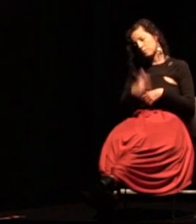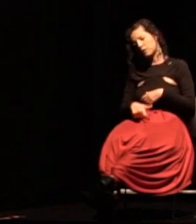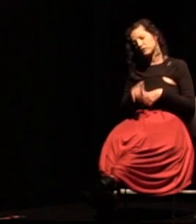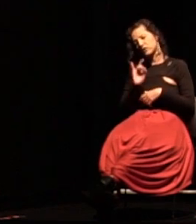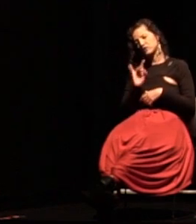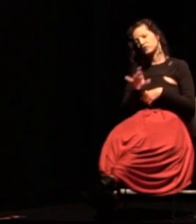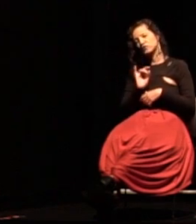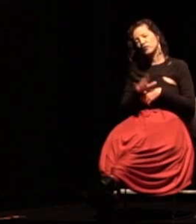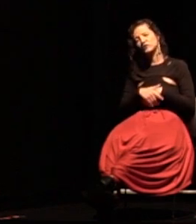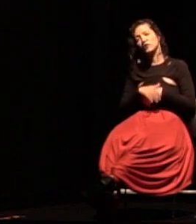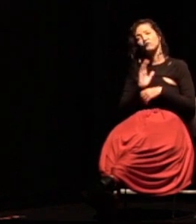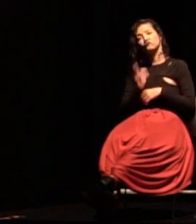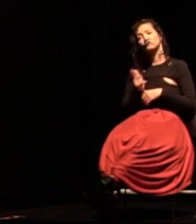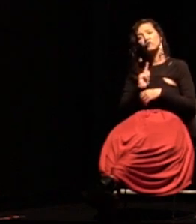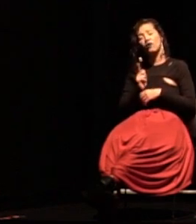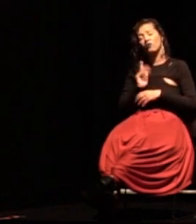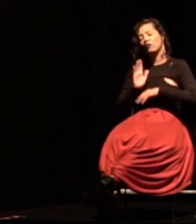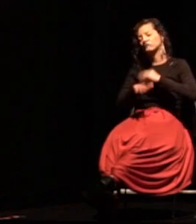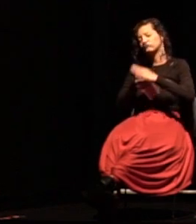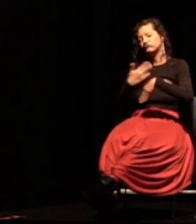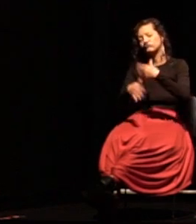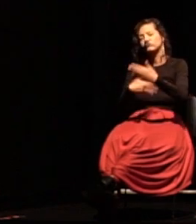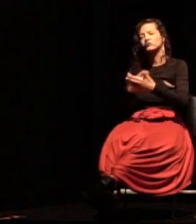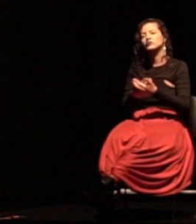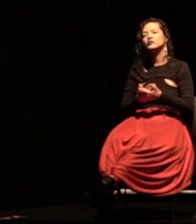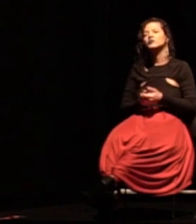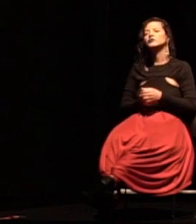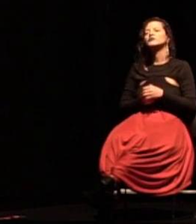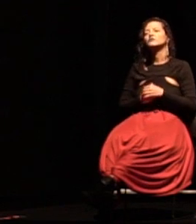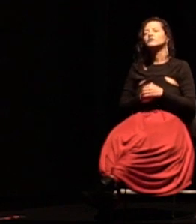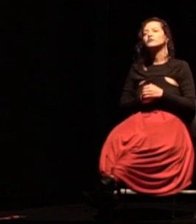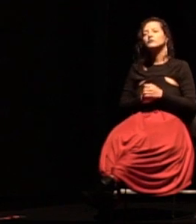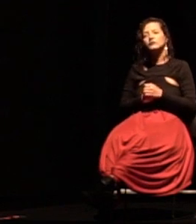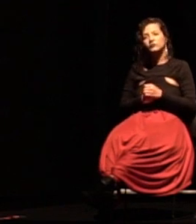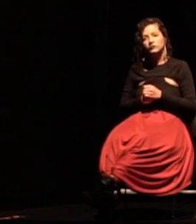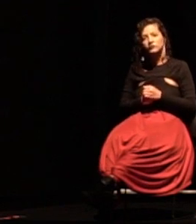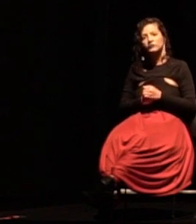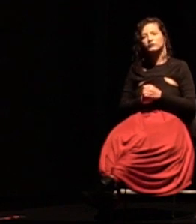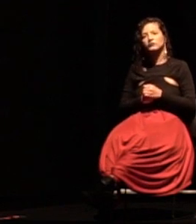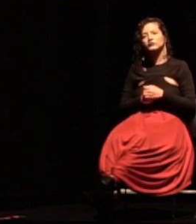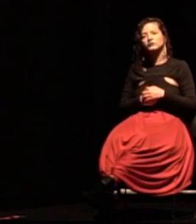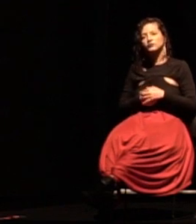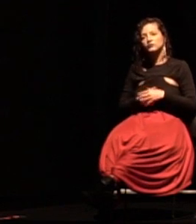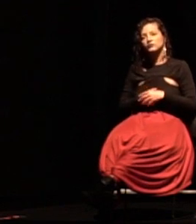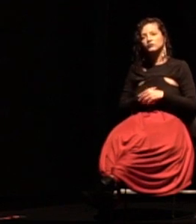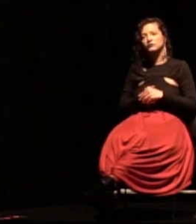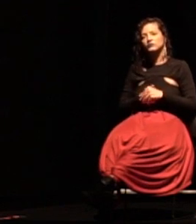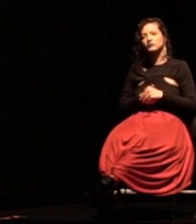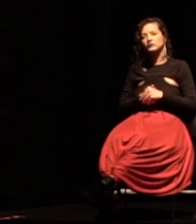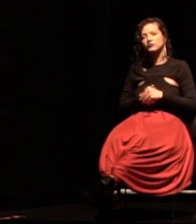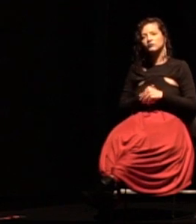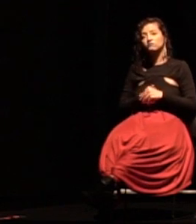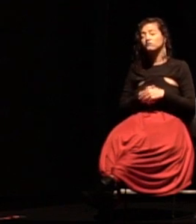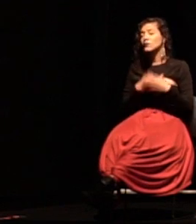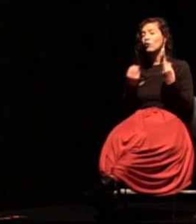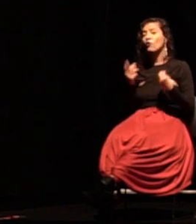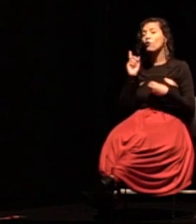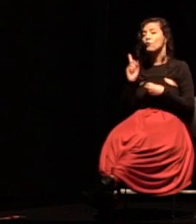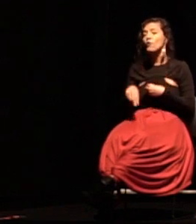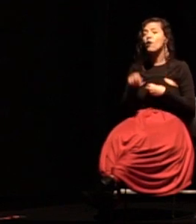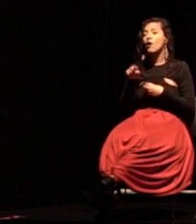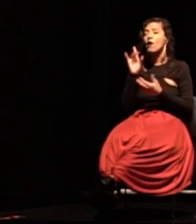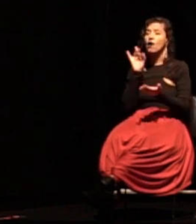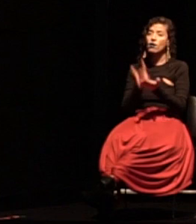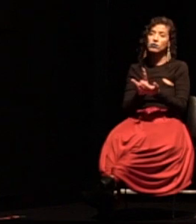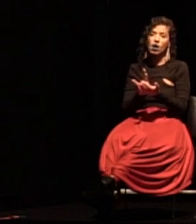já nasce estimulado, impulsionado, catapultado, né, por esta realidade,